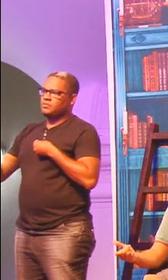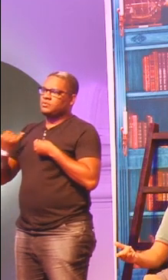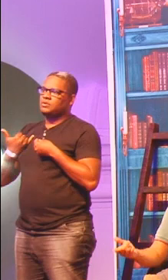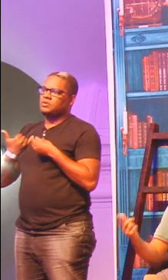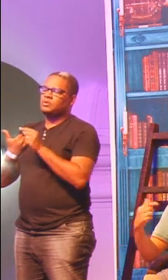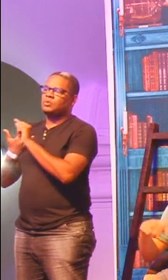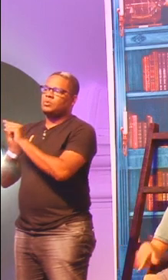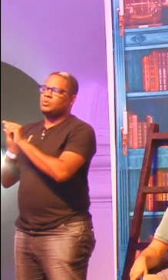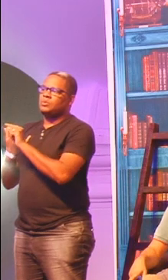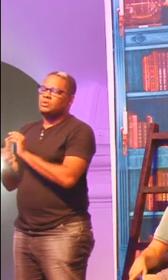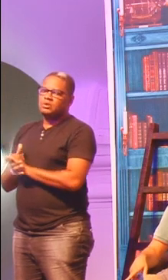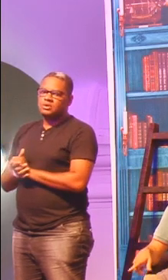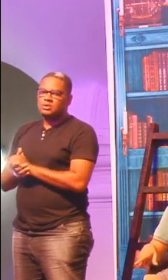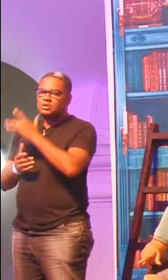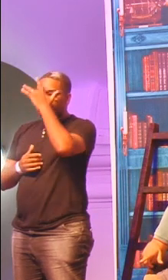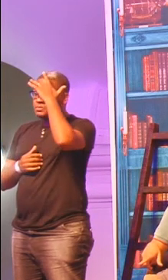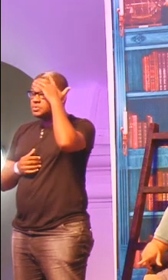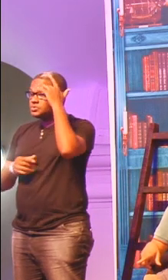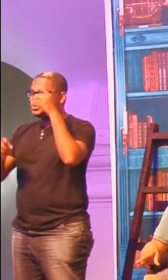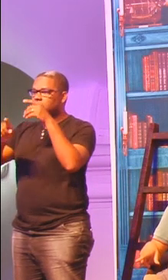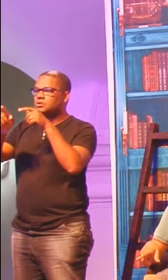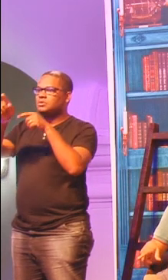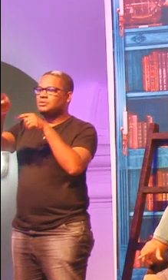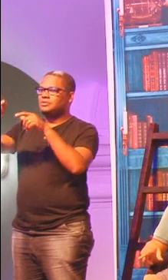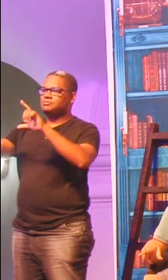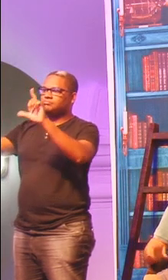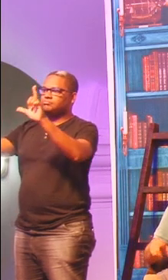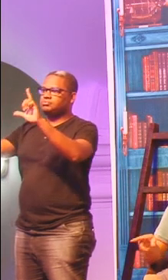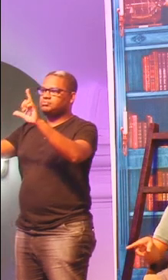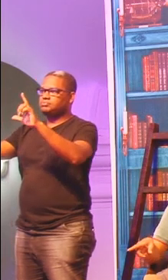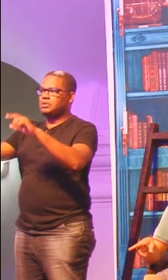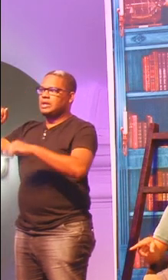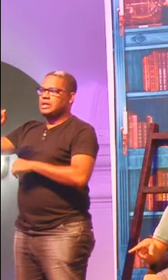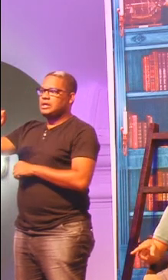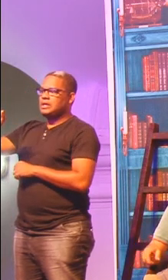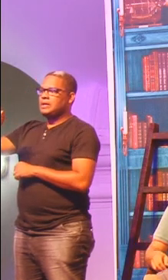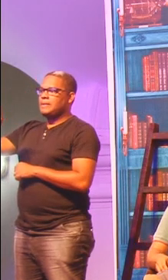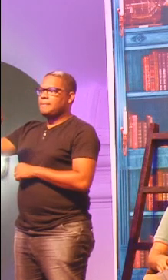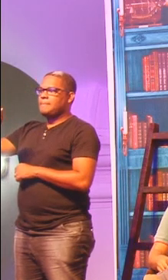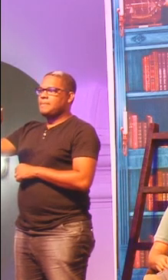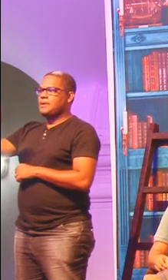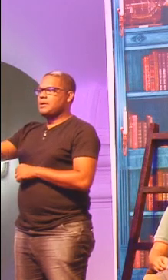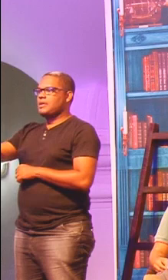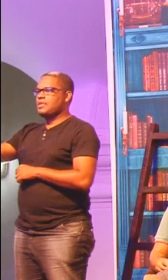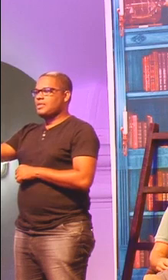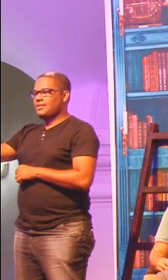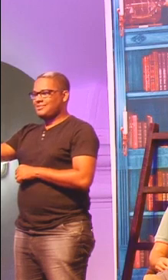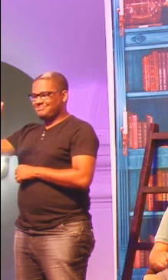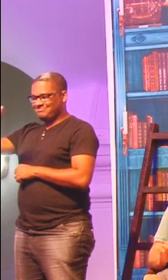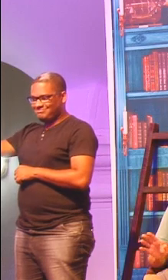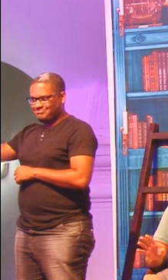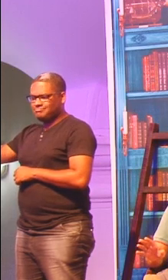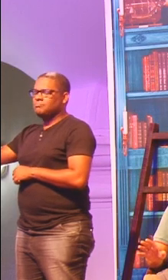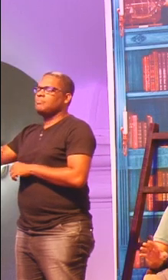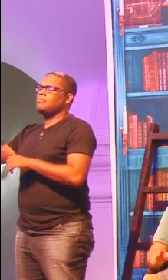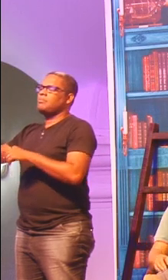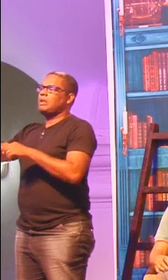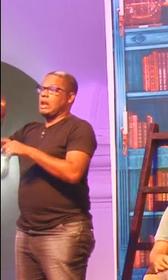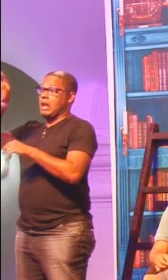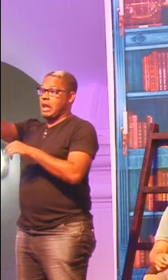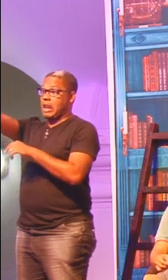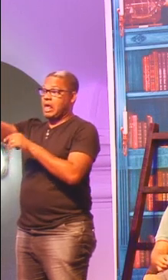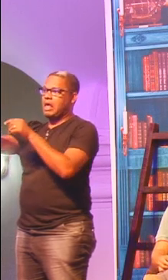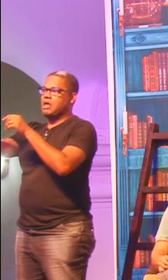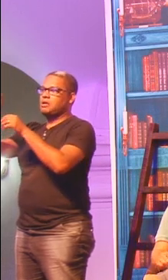que as pessoas que estão acompanhando a transmissão pelo iBahia poderiam fazer perguntas, mas agora